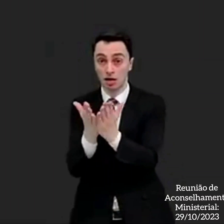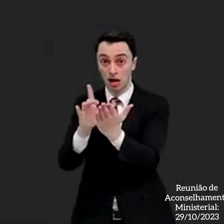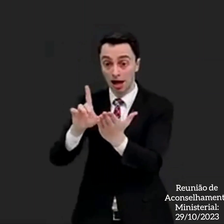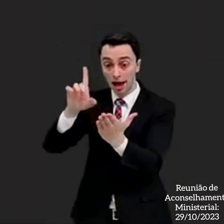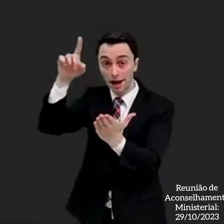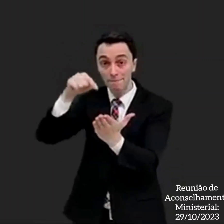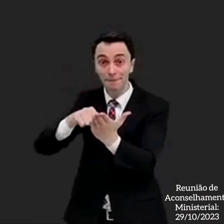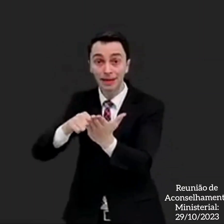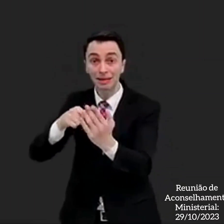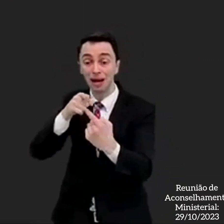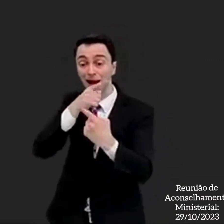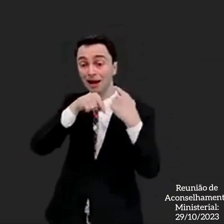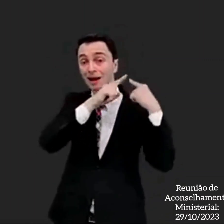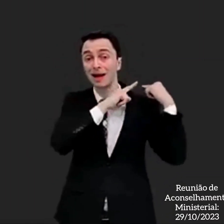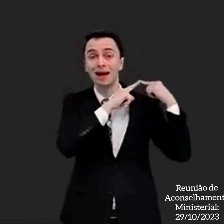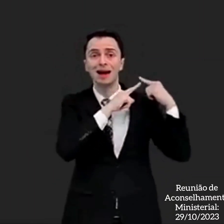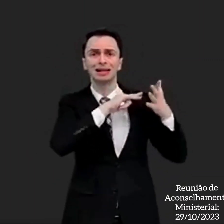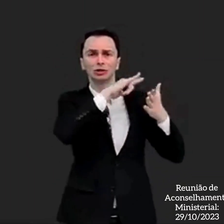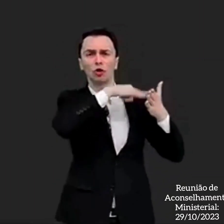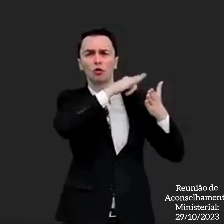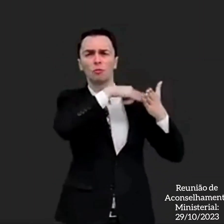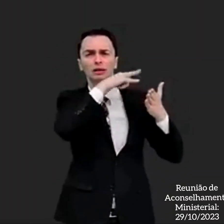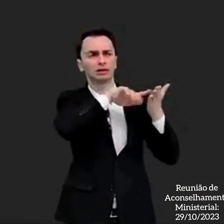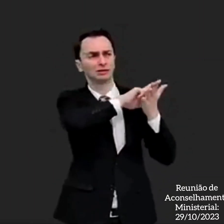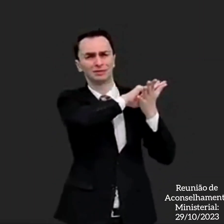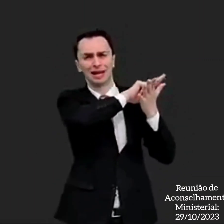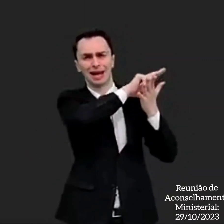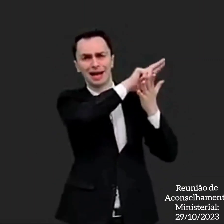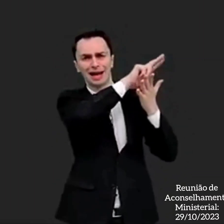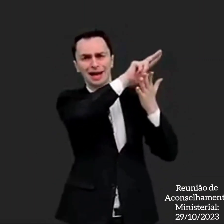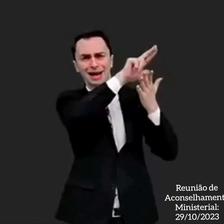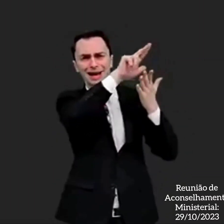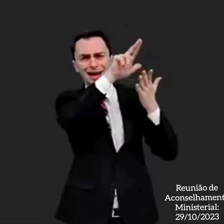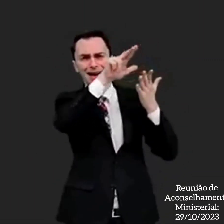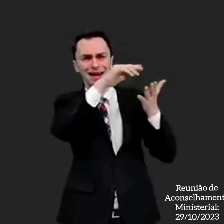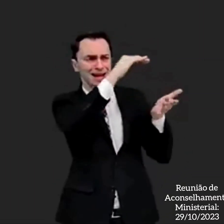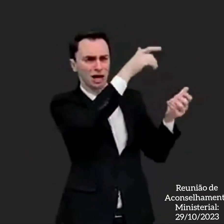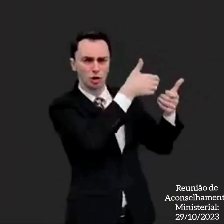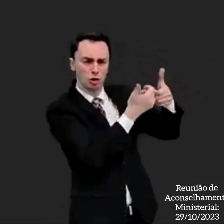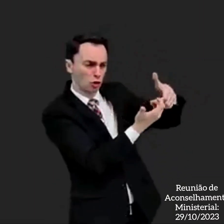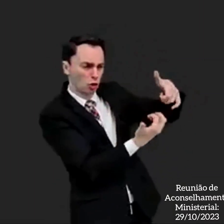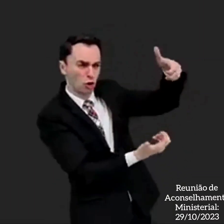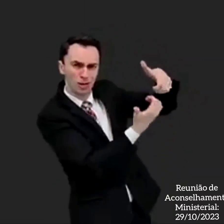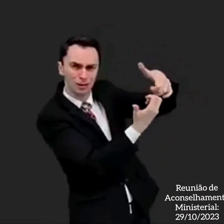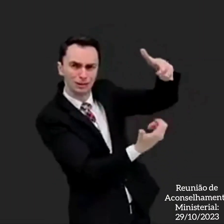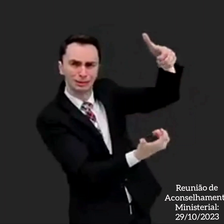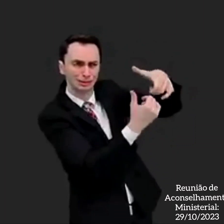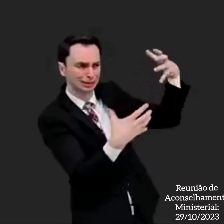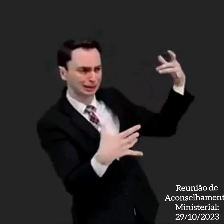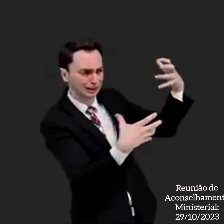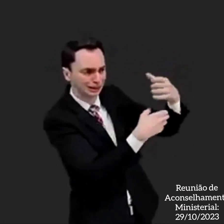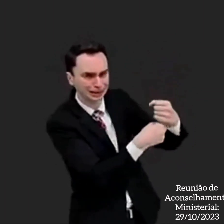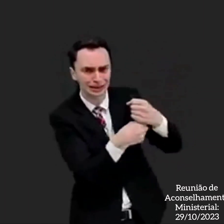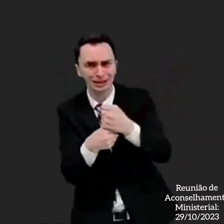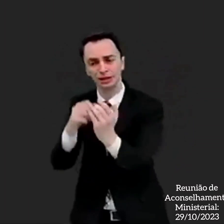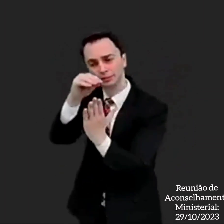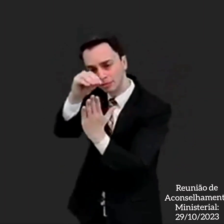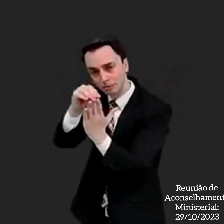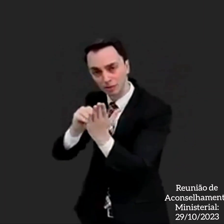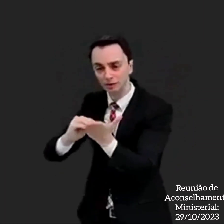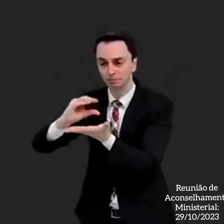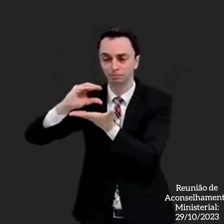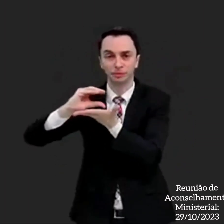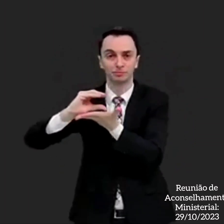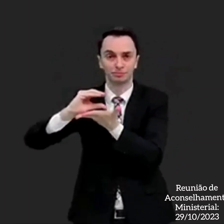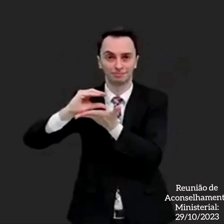textos bíblicos inspirados e impressos, foi revelado por Deus e registrado por homens santos